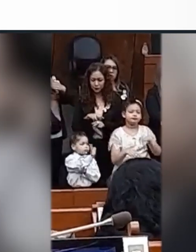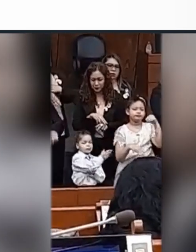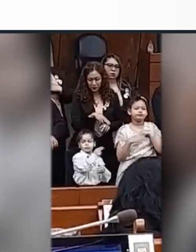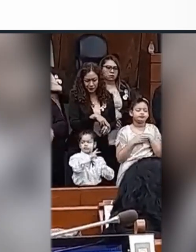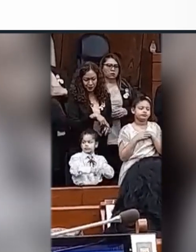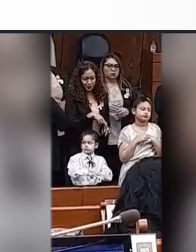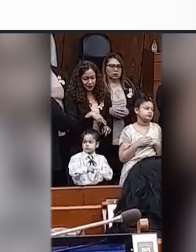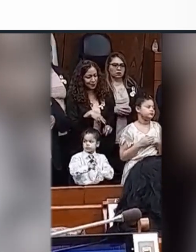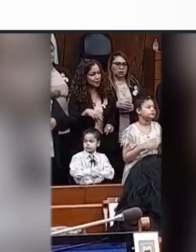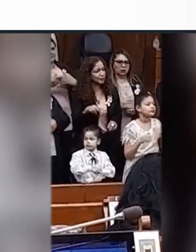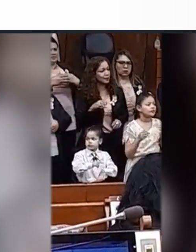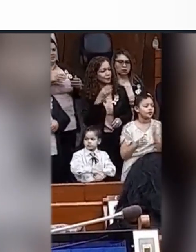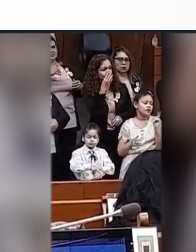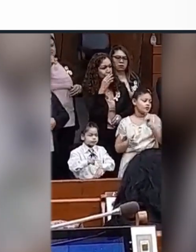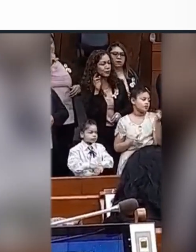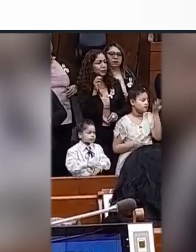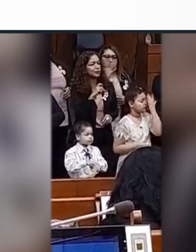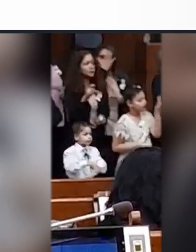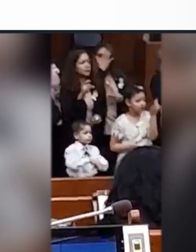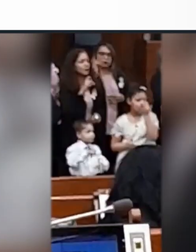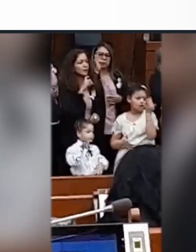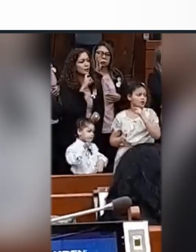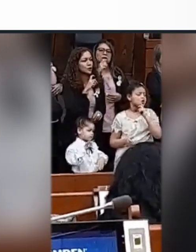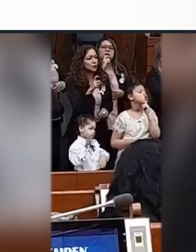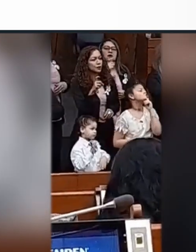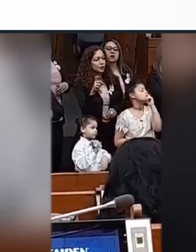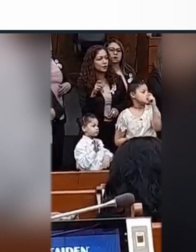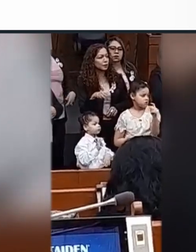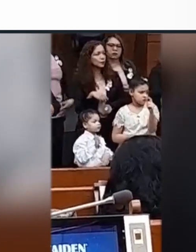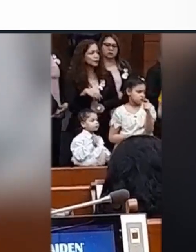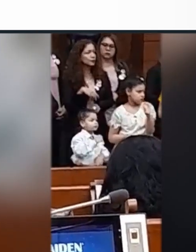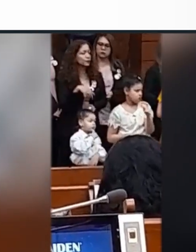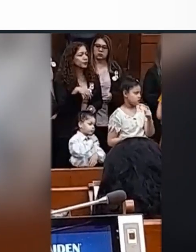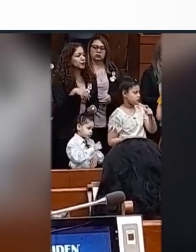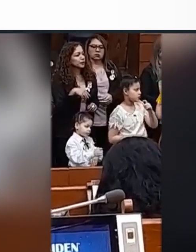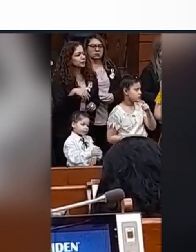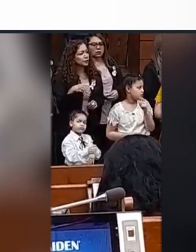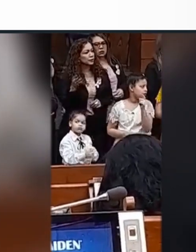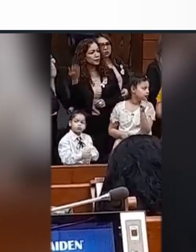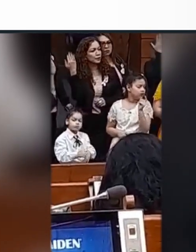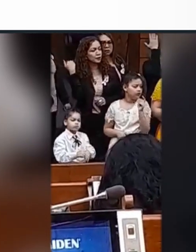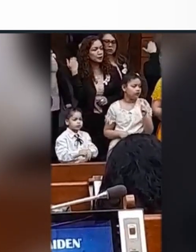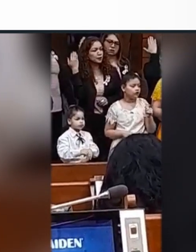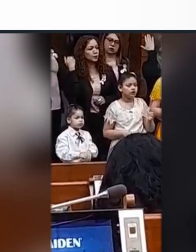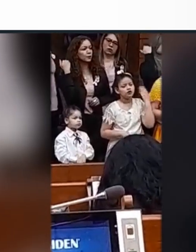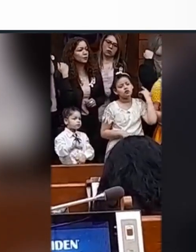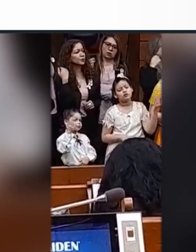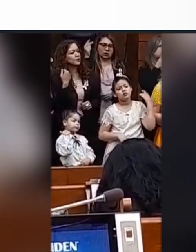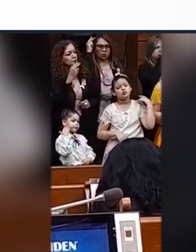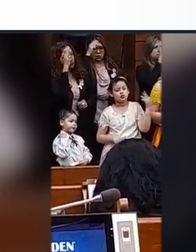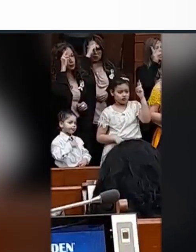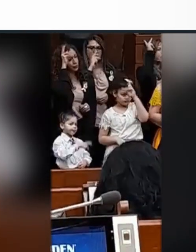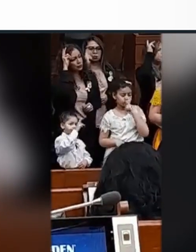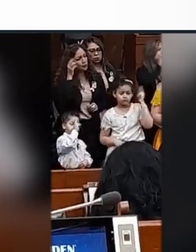auditiva. Y entonces en la institución nosotros tuvimos una semana cargada de emociones, de